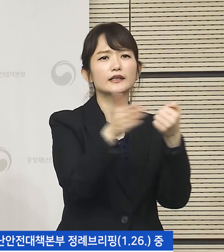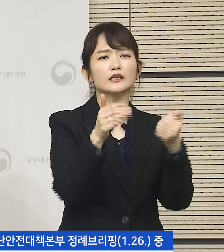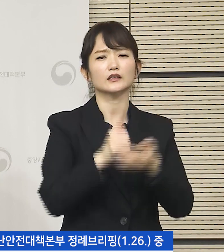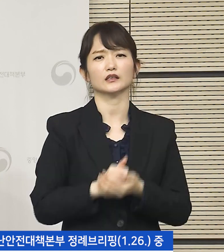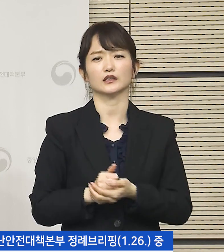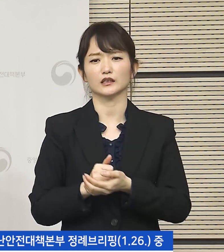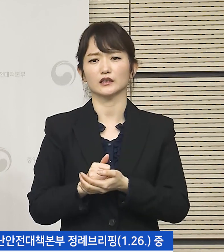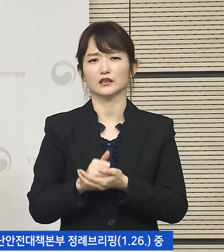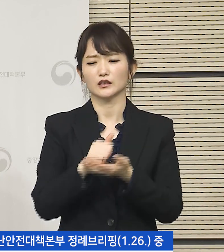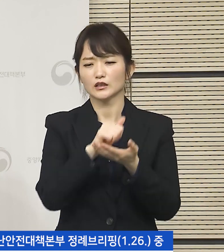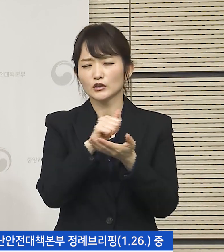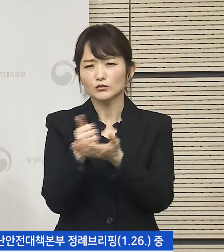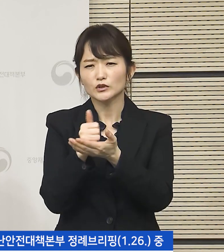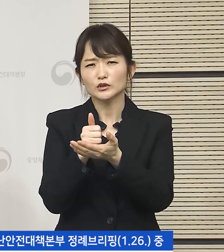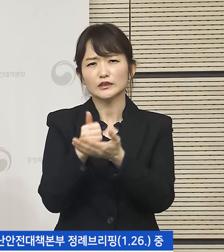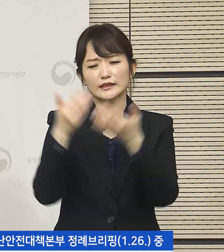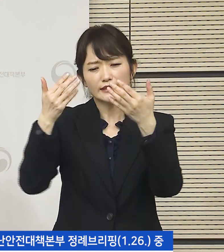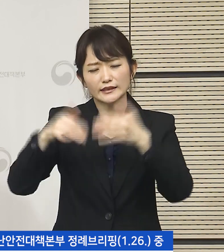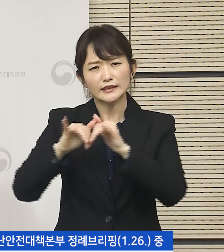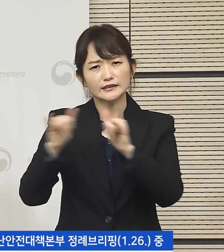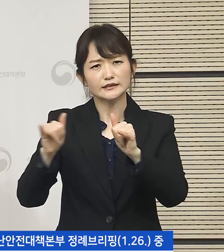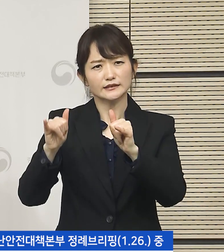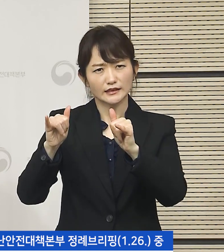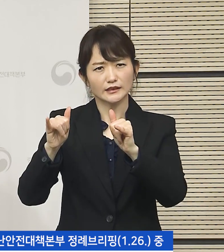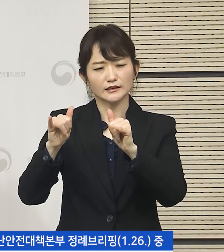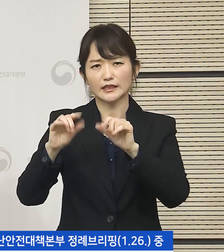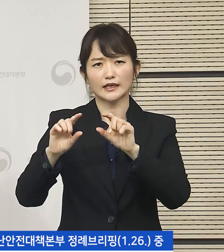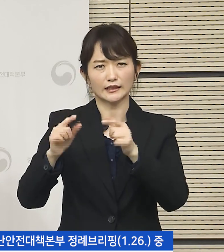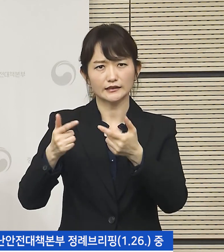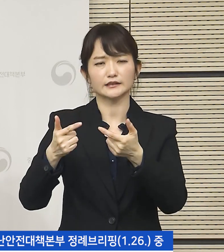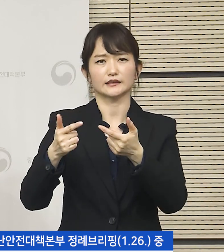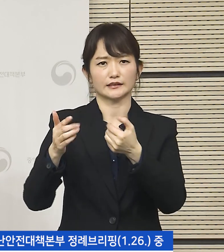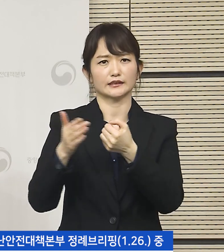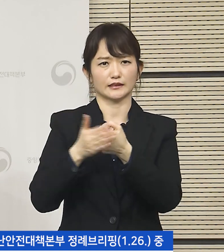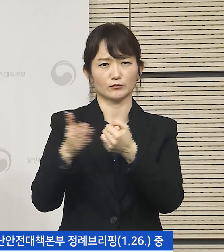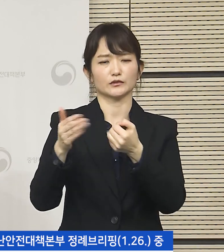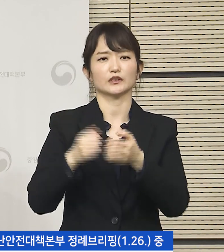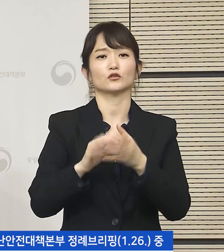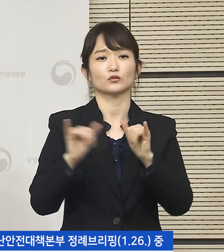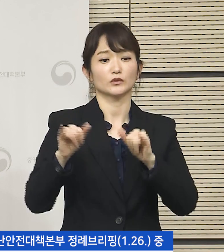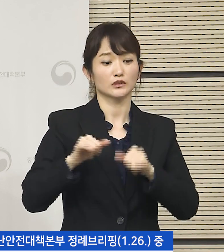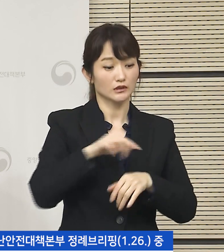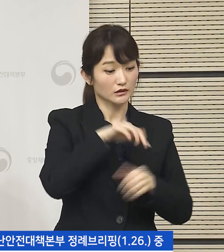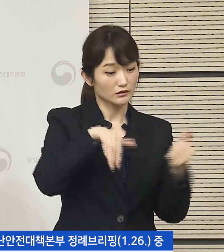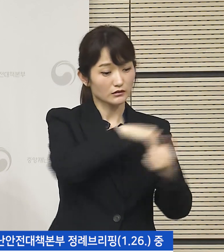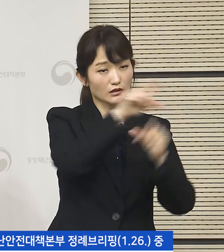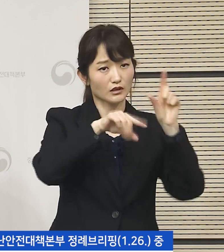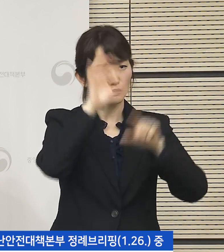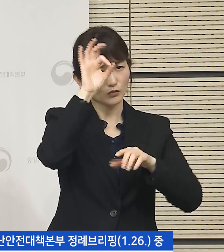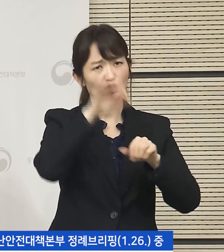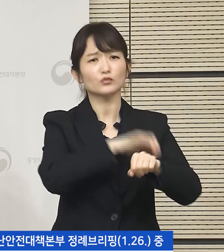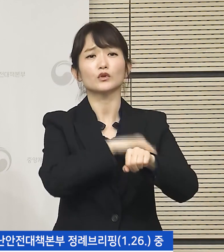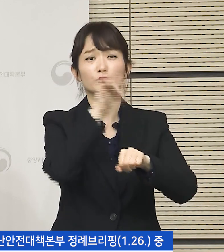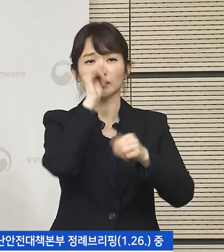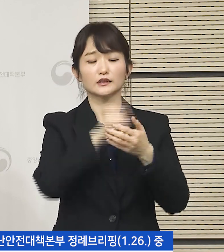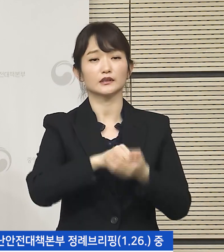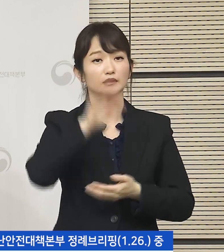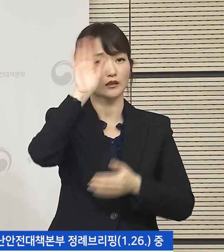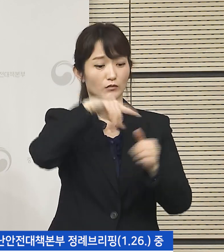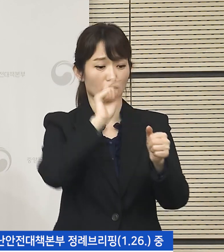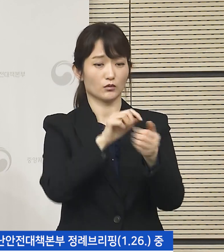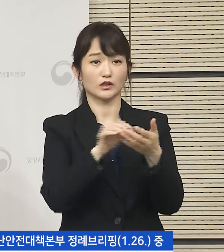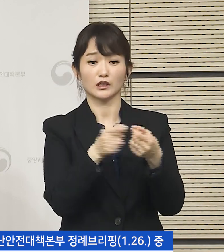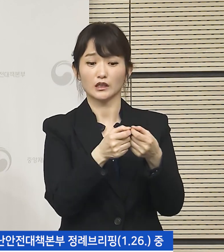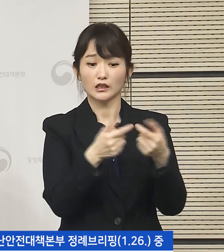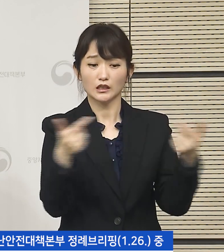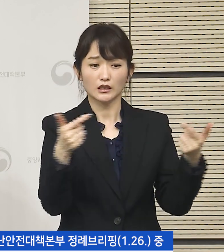진단과 유행 차단에 불리하고 그만큼 국민들의 불편이 커질 수 있습니다. 그러나 향후 확진자